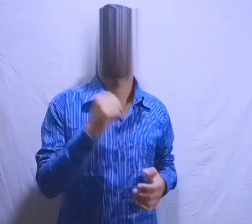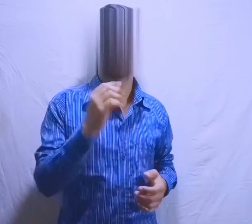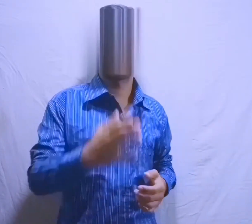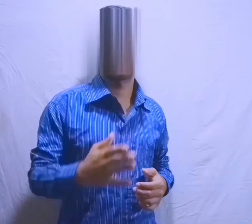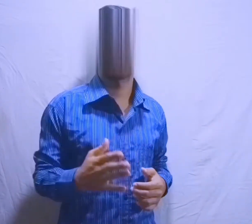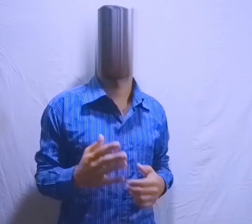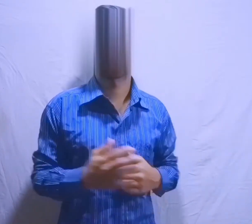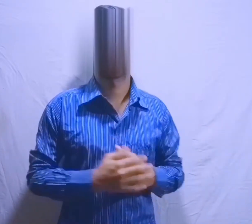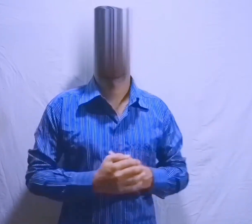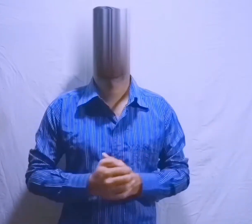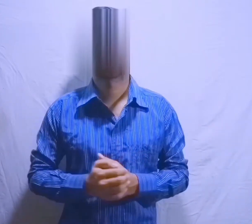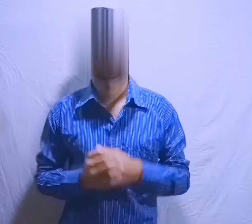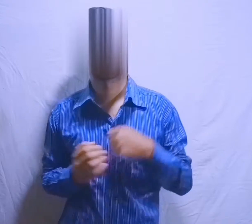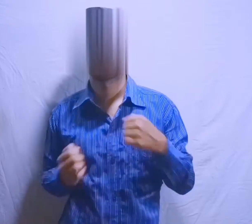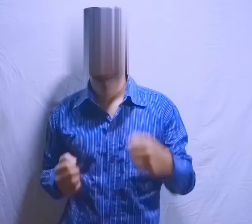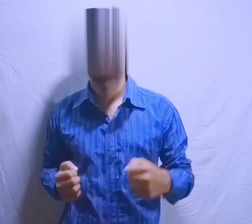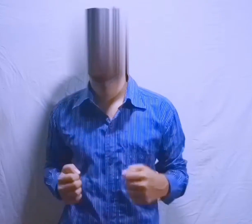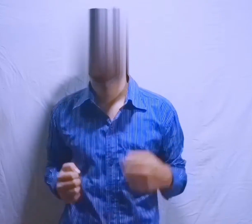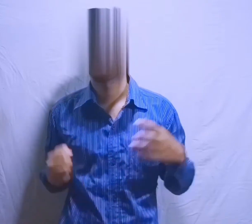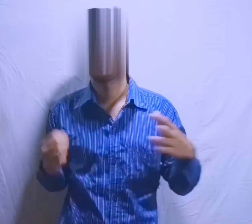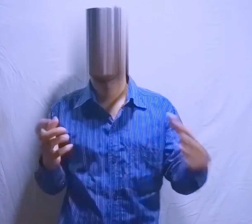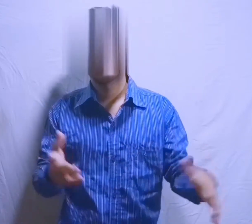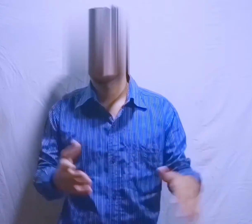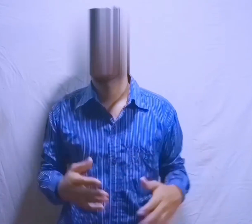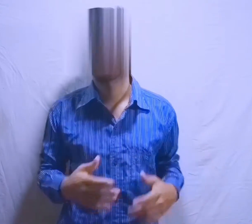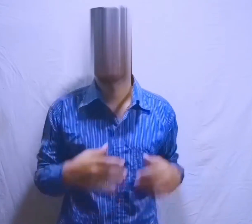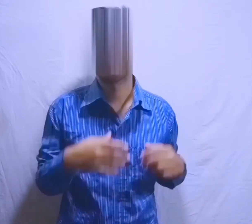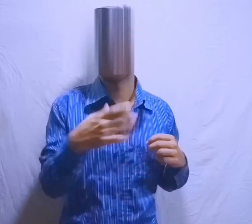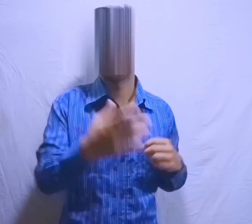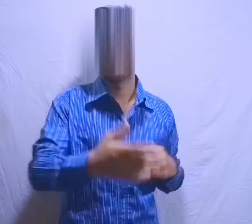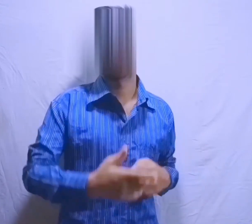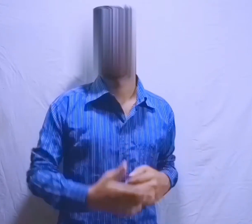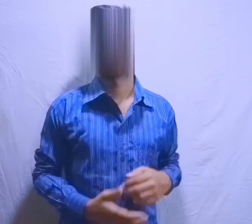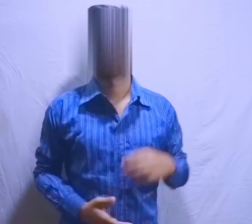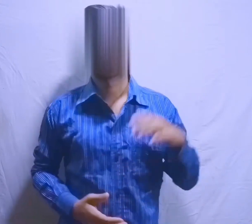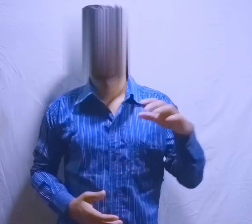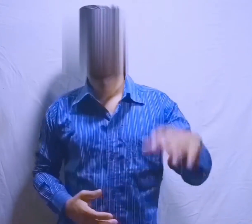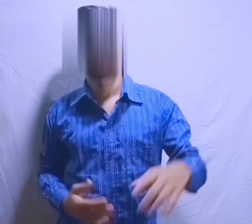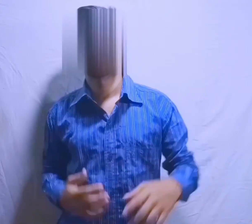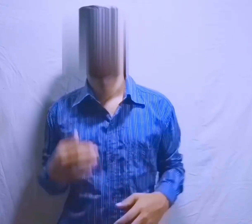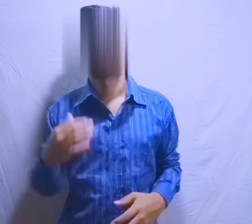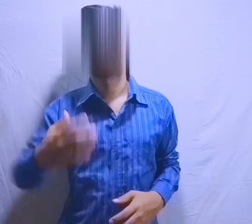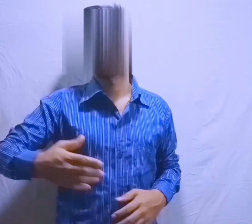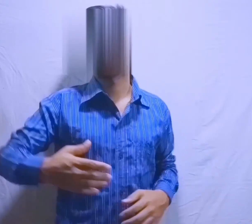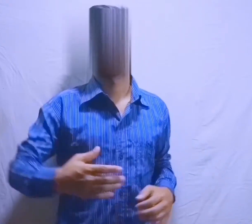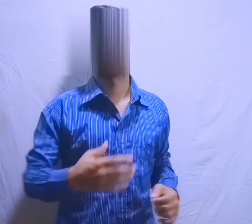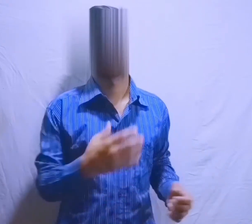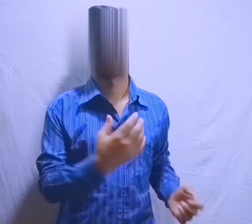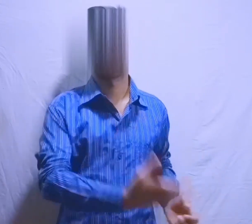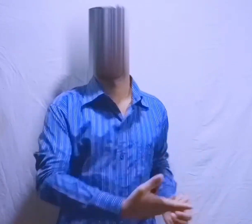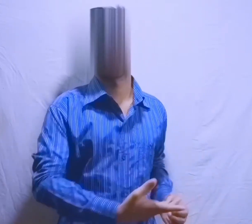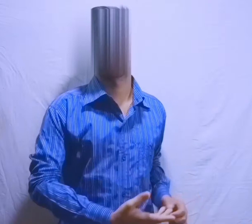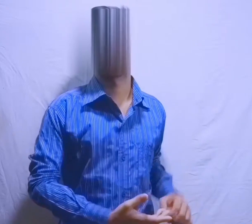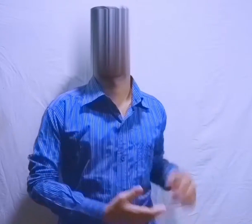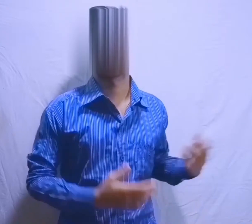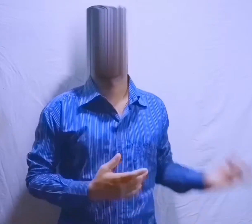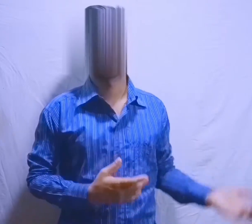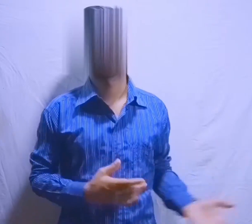দাওয়াই হতে পারে আদা। আদা ক্যালোরি চটচলদি বারণ করতে সক্ষম। তাছাড়া